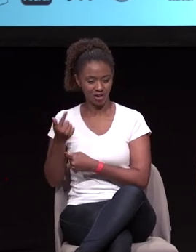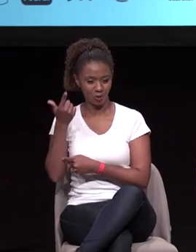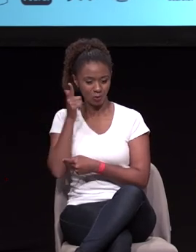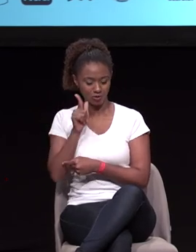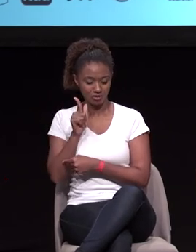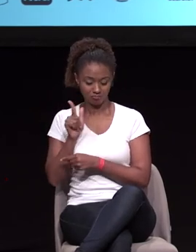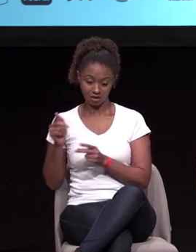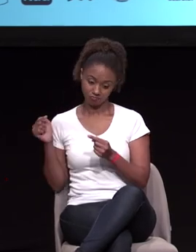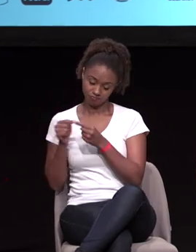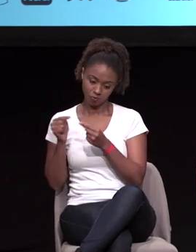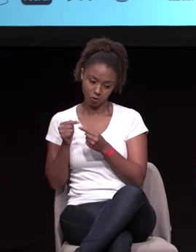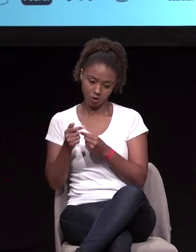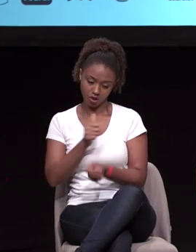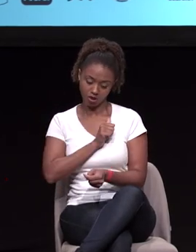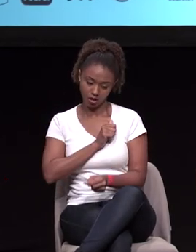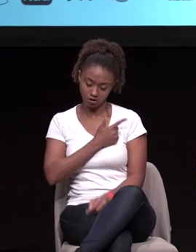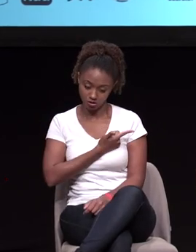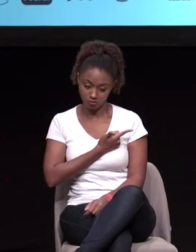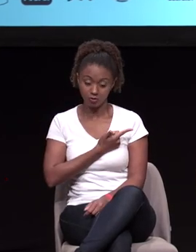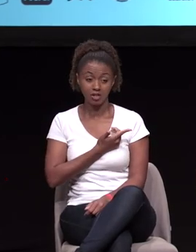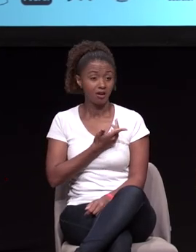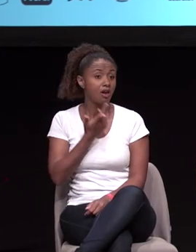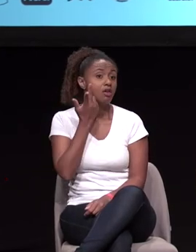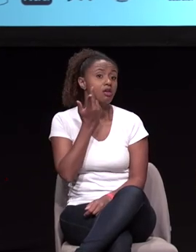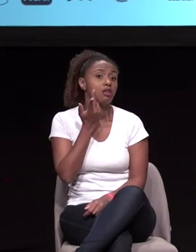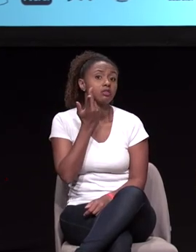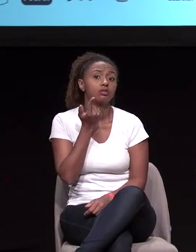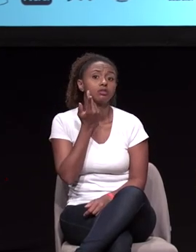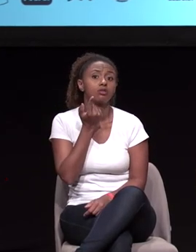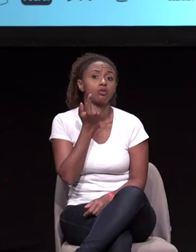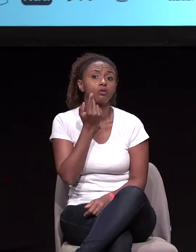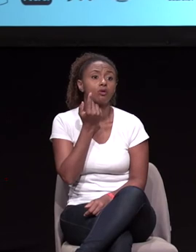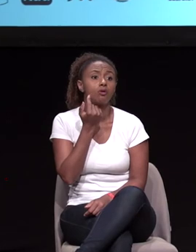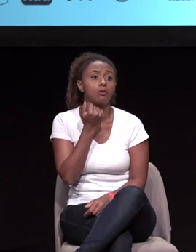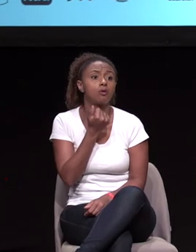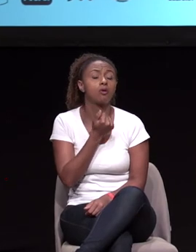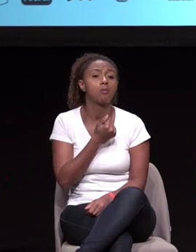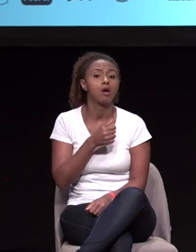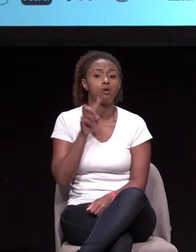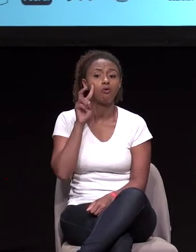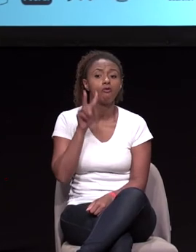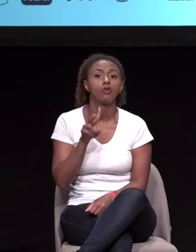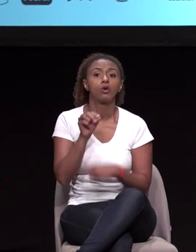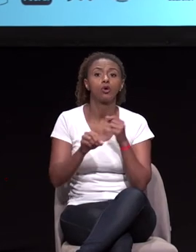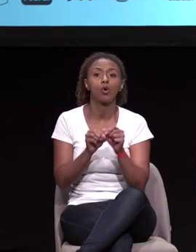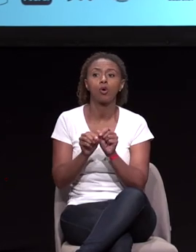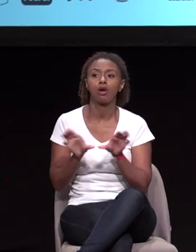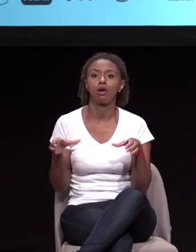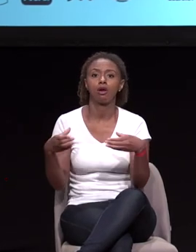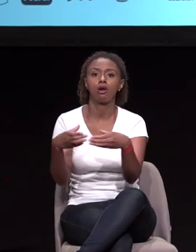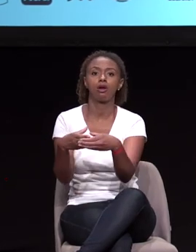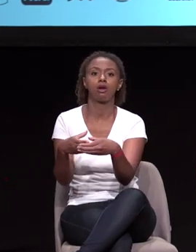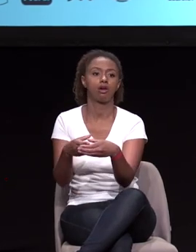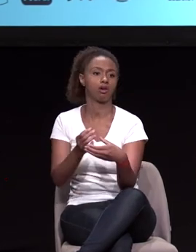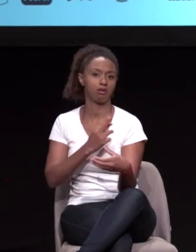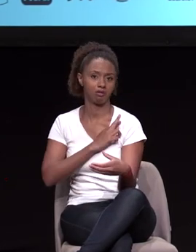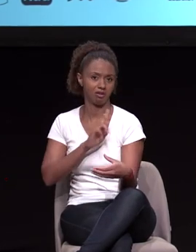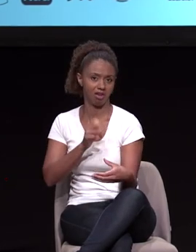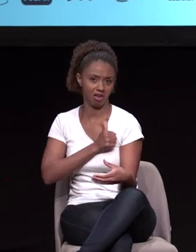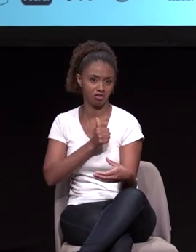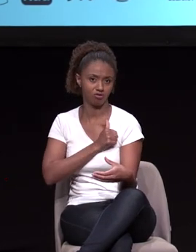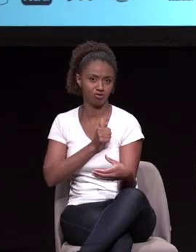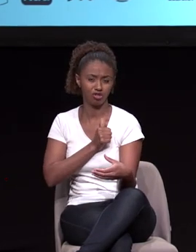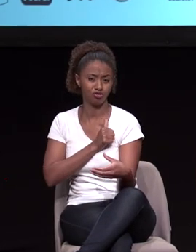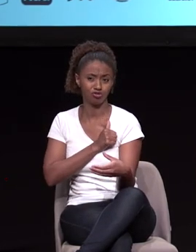é muito comum que nós vejamos esses artistas reunidos em a corporações ou irmandades que tem caráter religioso eu tinha mencionado há